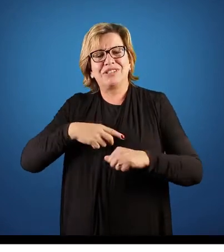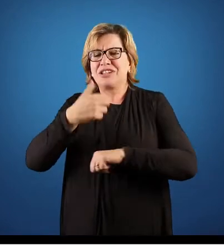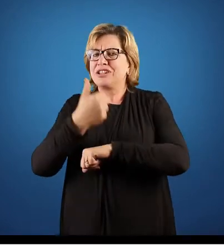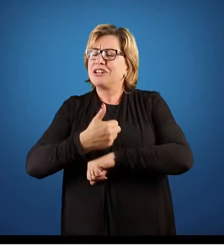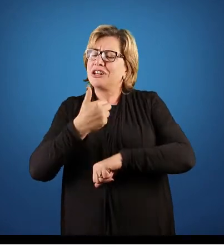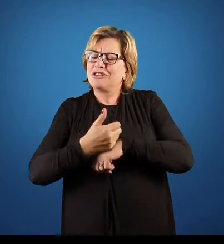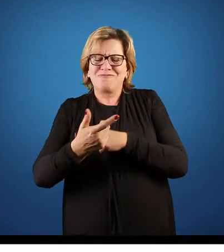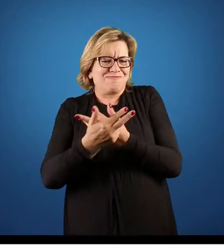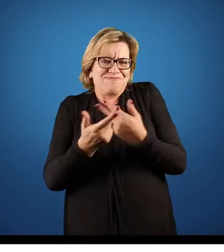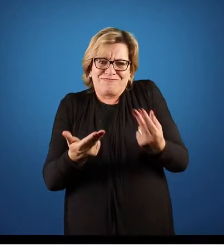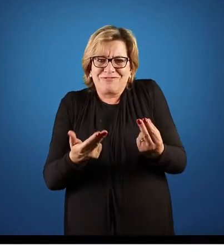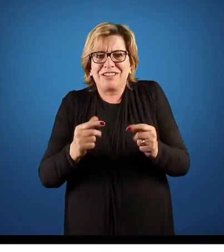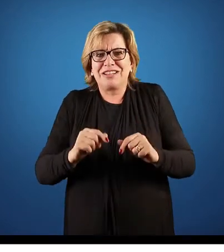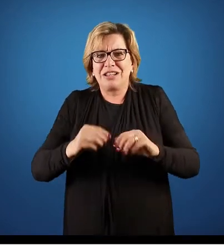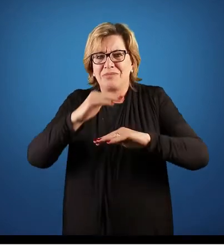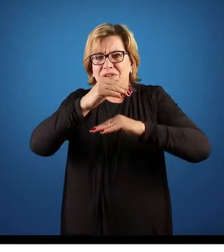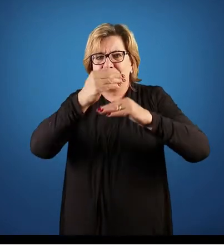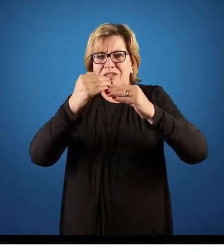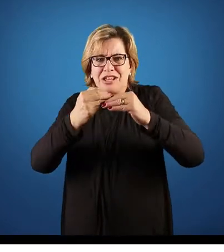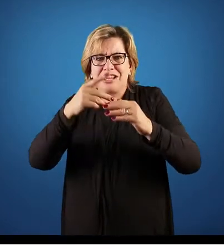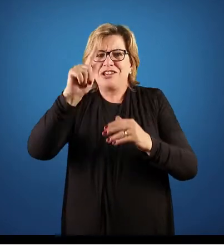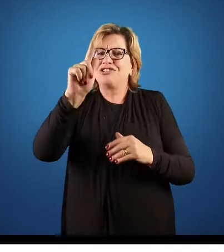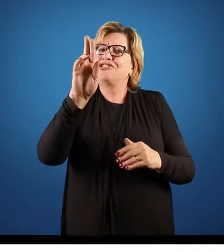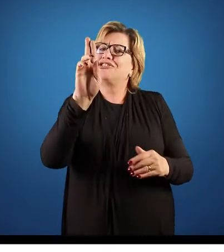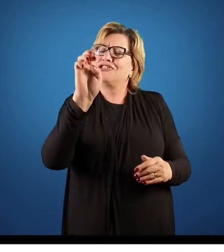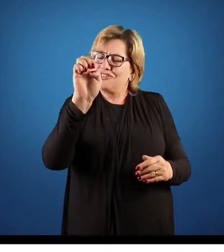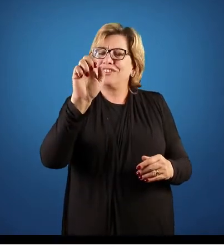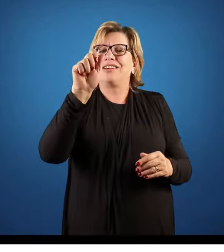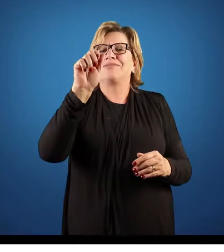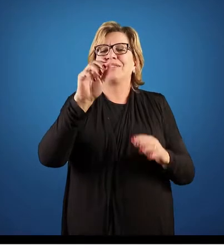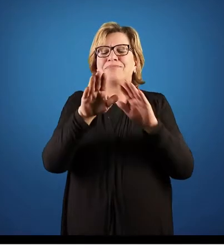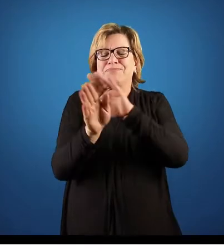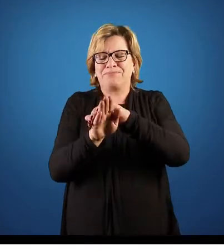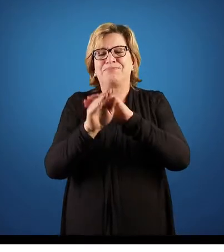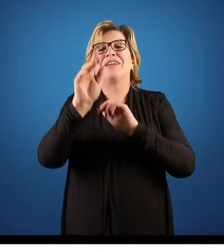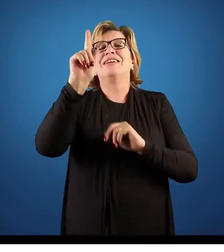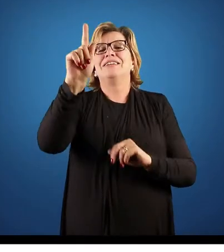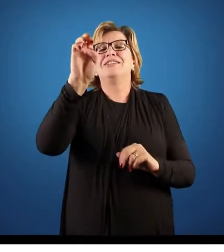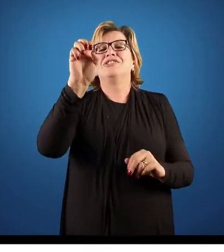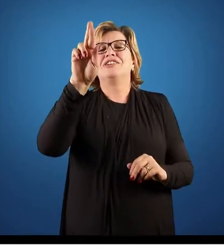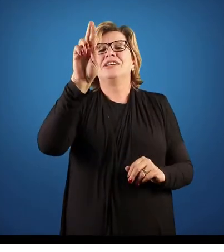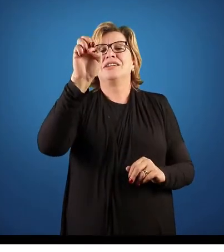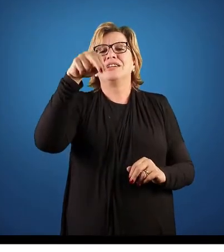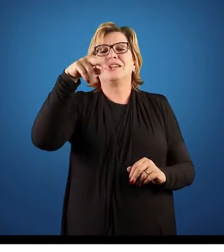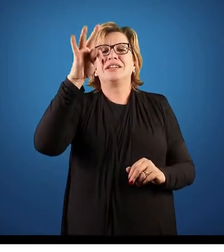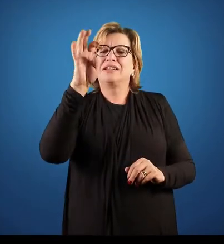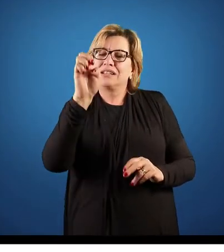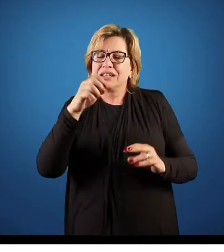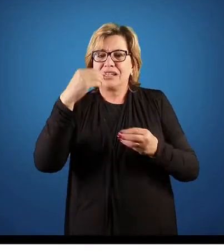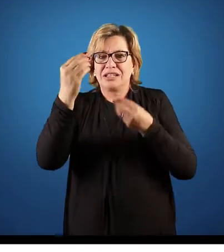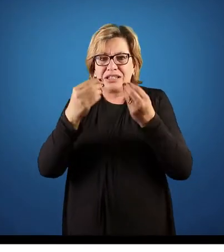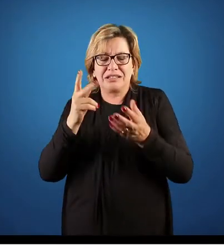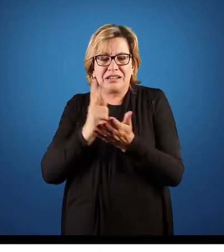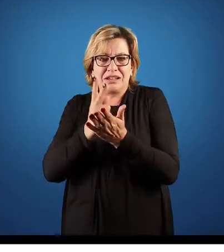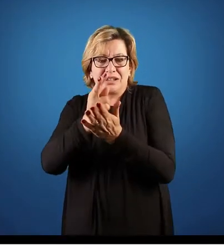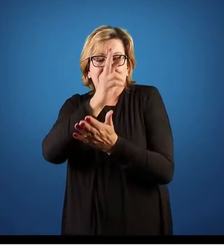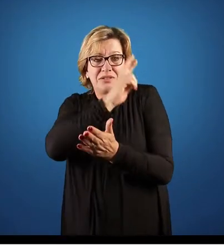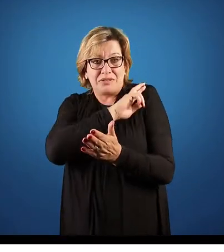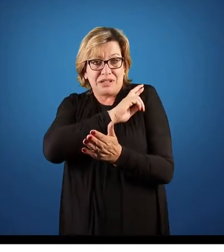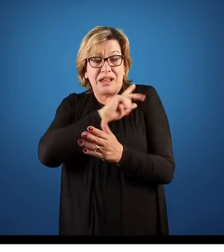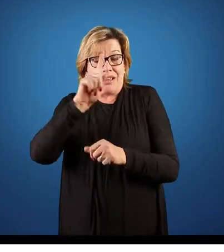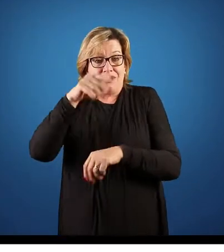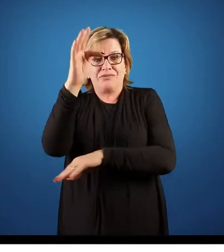marketing e para baixo dele os gerentes de cada setor nem as pessoas que realmente estão cada um na sua função então essa estrutura